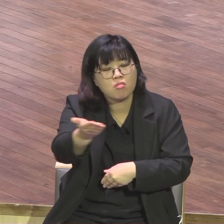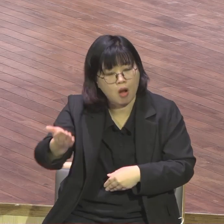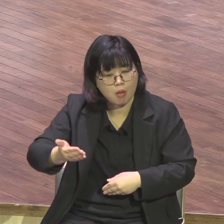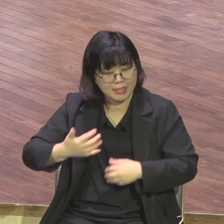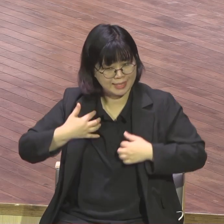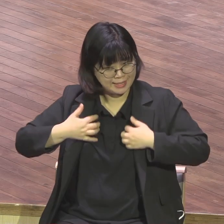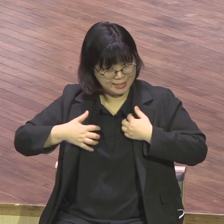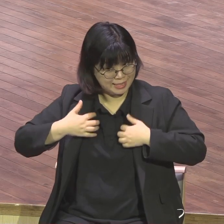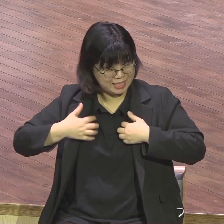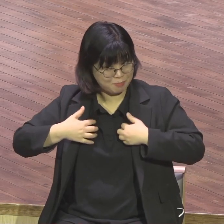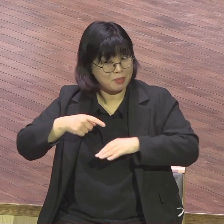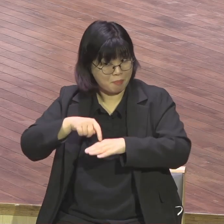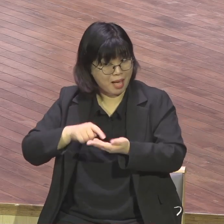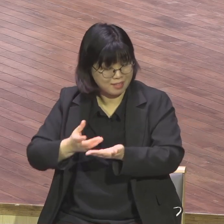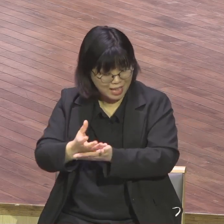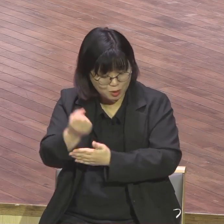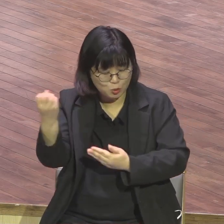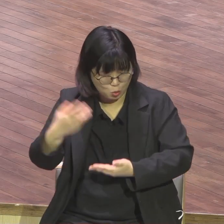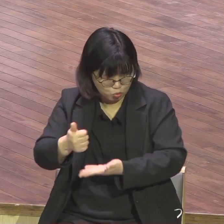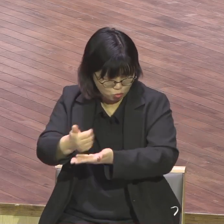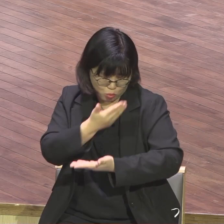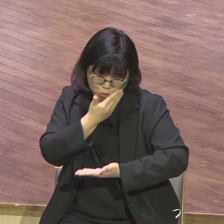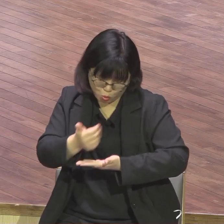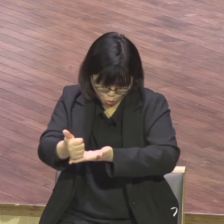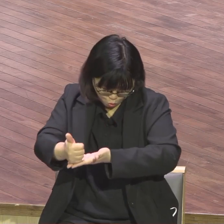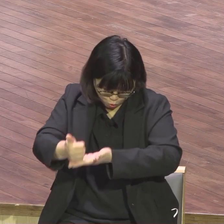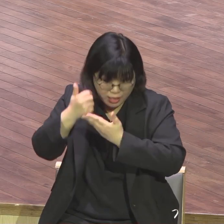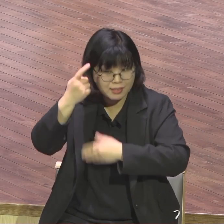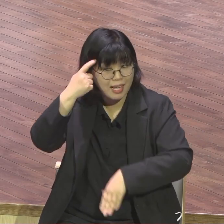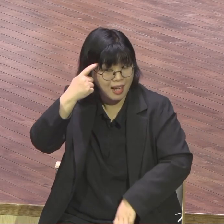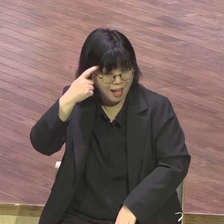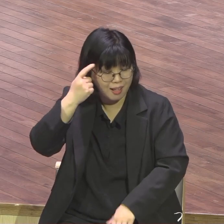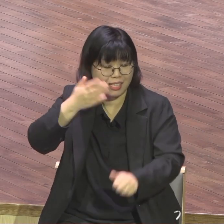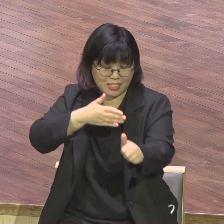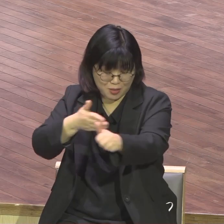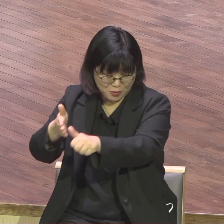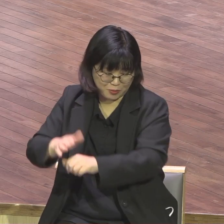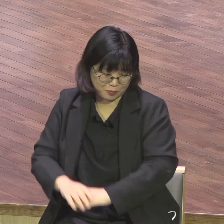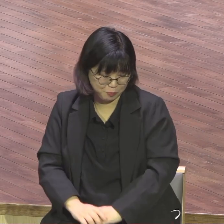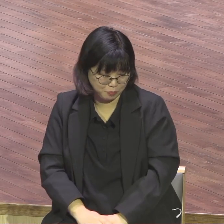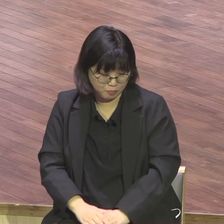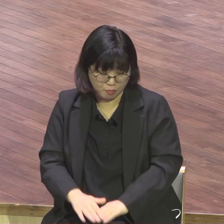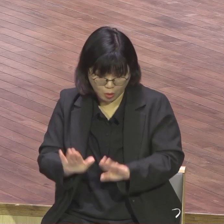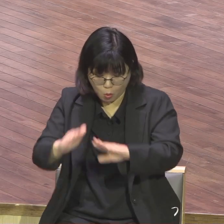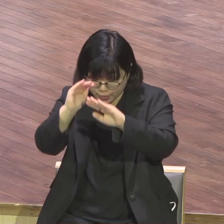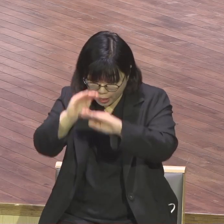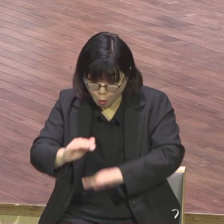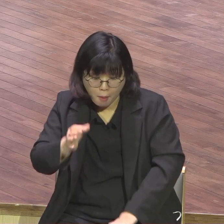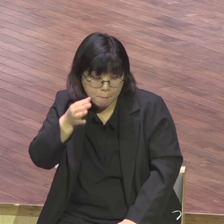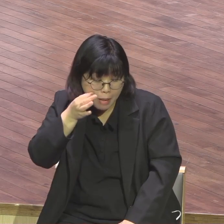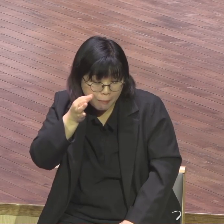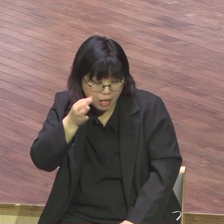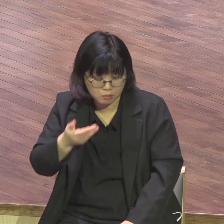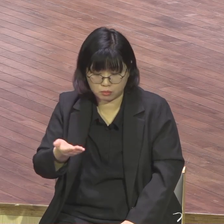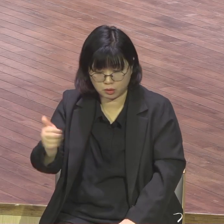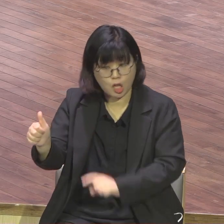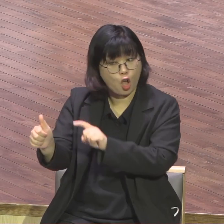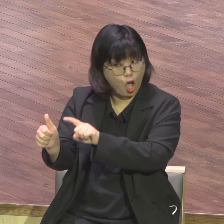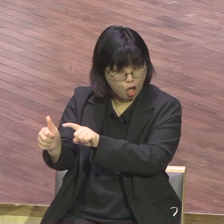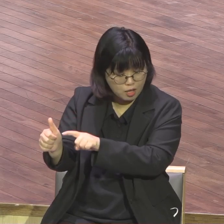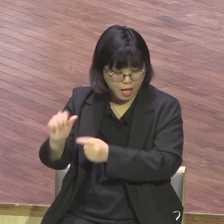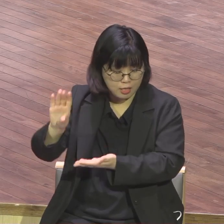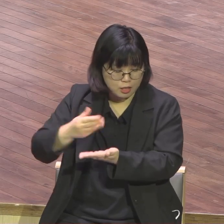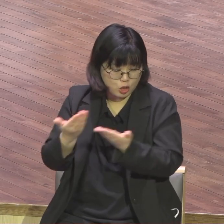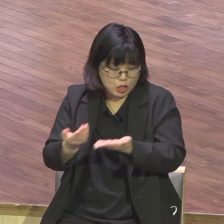이유를 설명합니다. 30절입니다. 그가 그리스도의 일을 위하여 죽기에 이르러도 자기